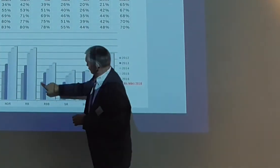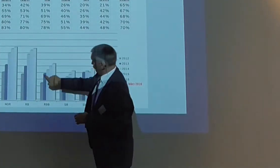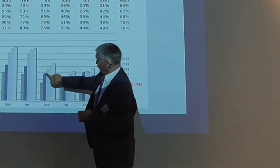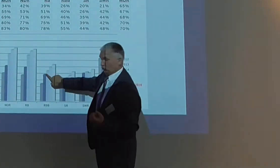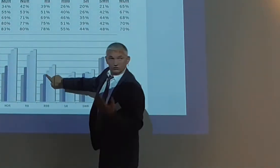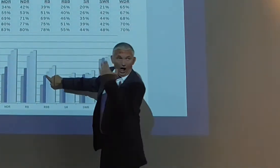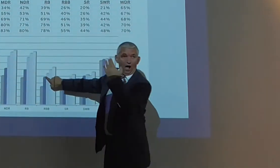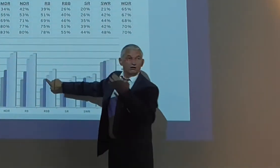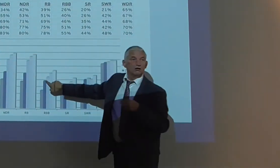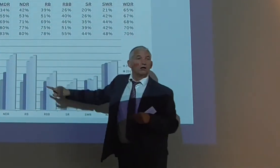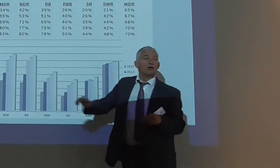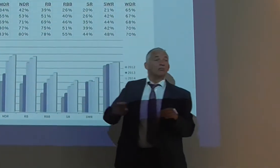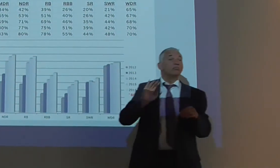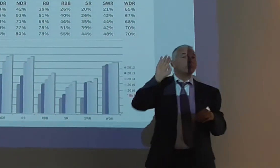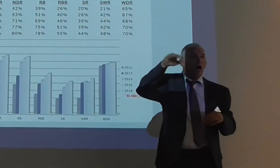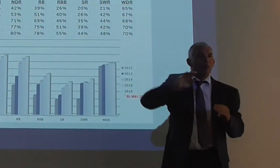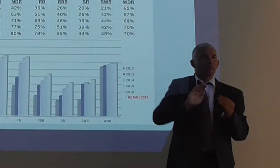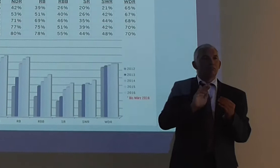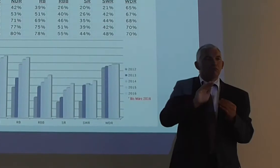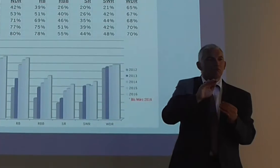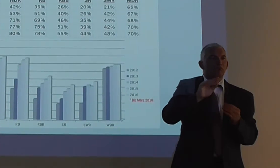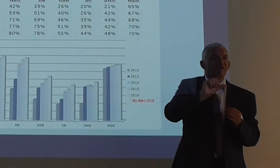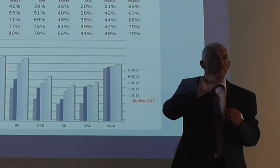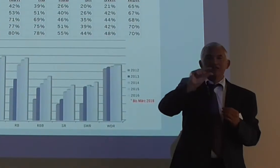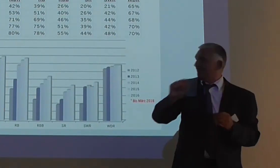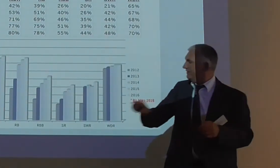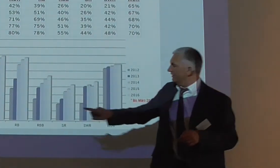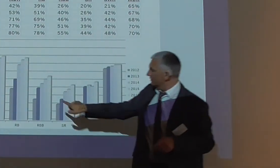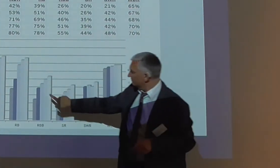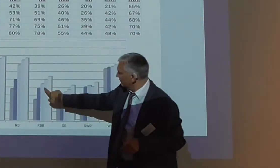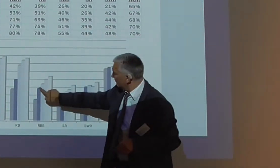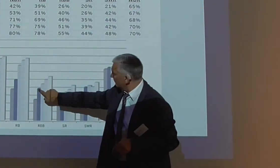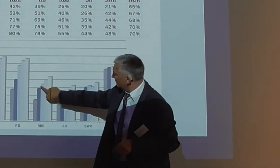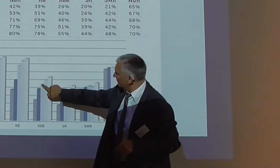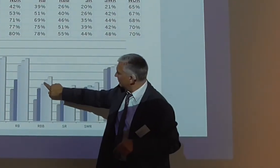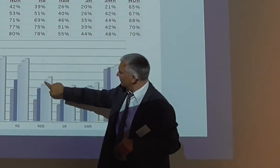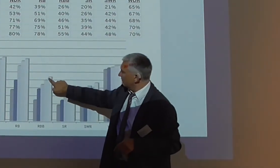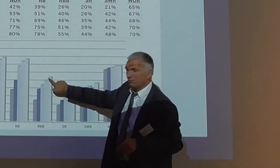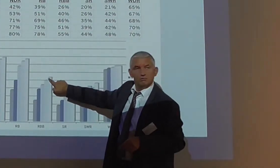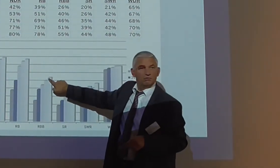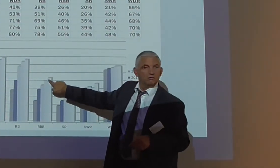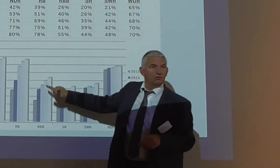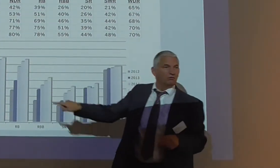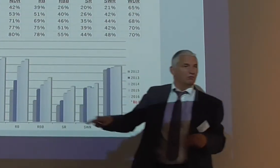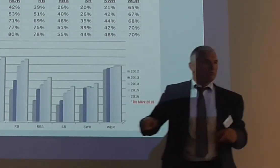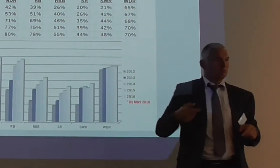die Gesamtquote. Und danach wird es immer ein Ticken weniger, also der